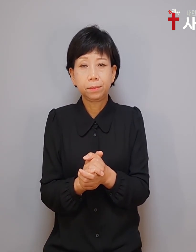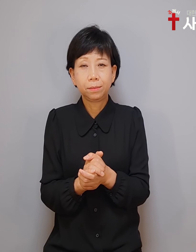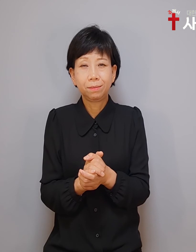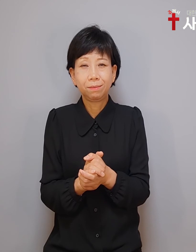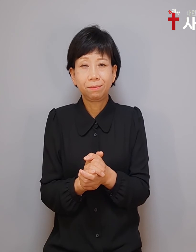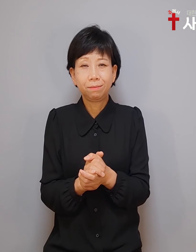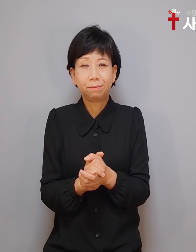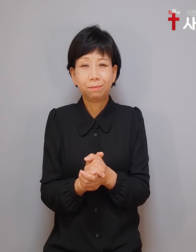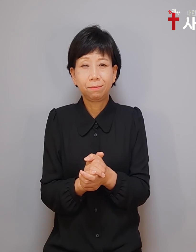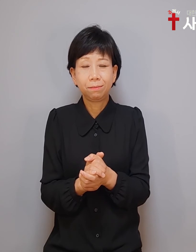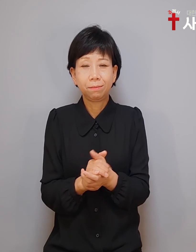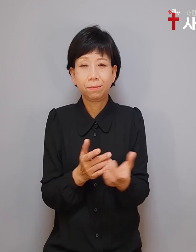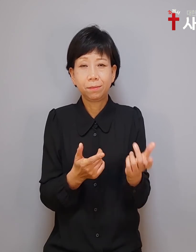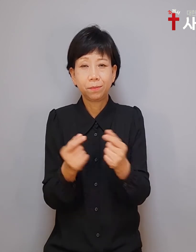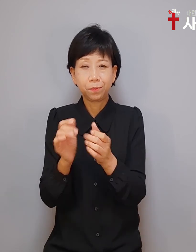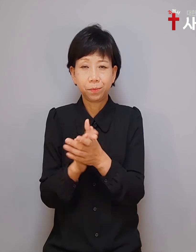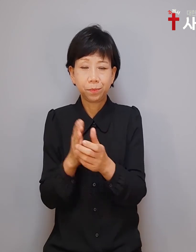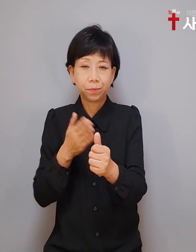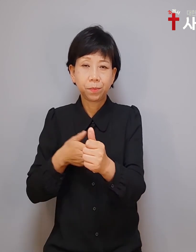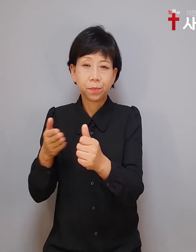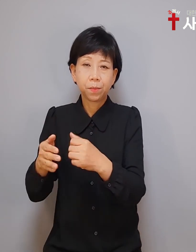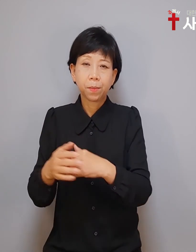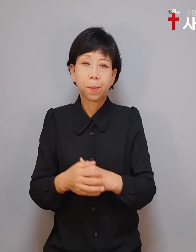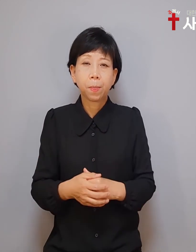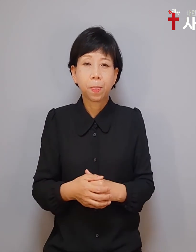우리 같이 기도합니다.